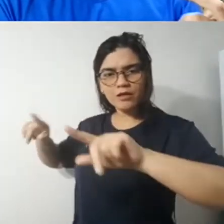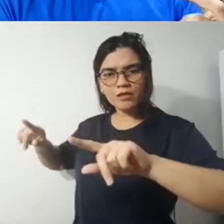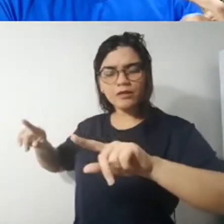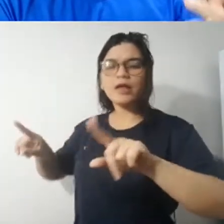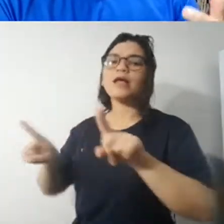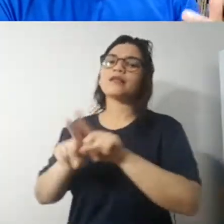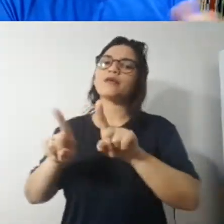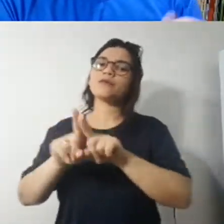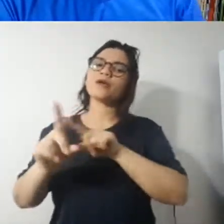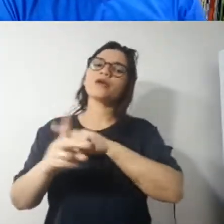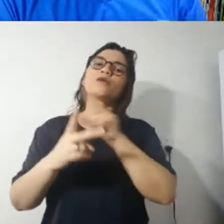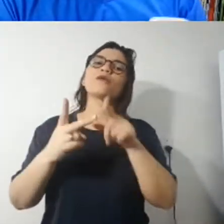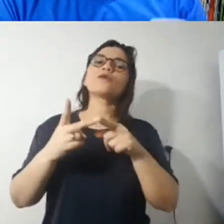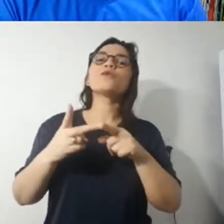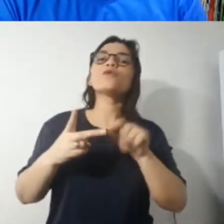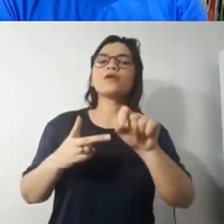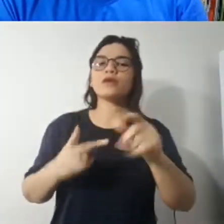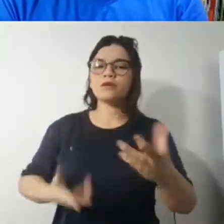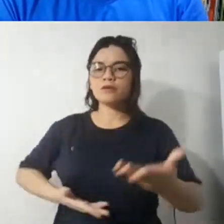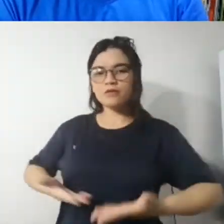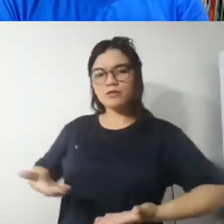do Senhor,